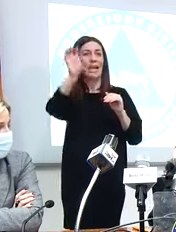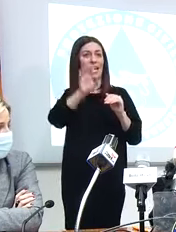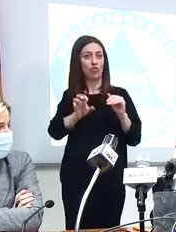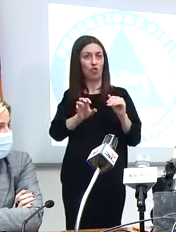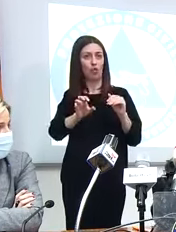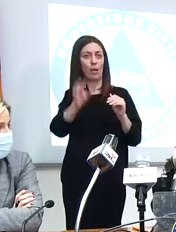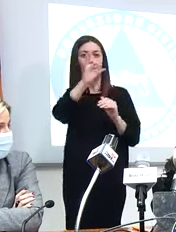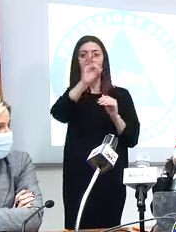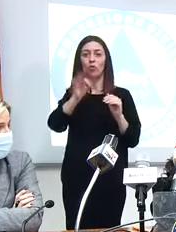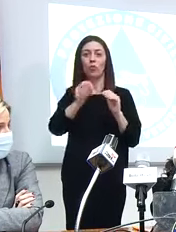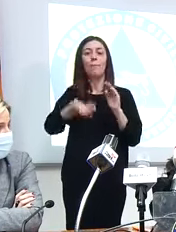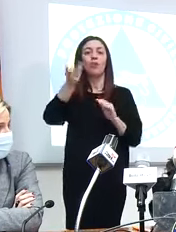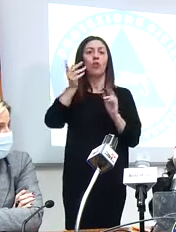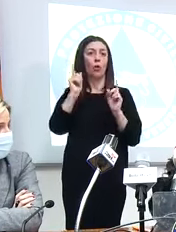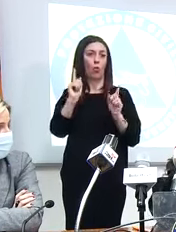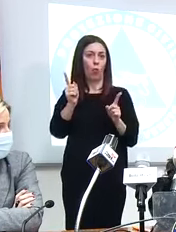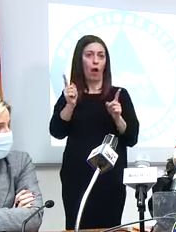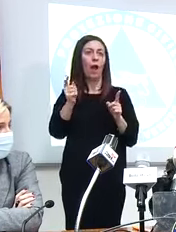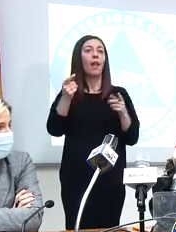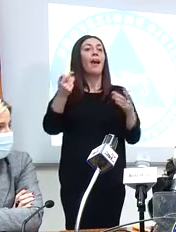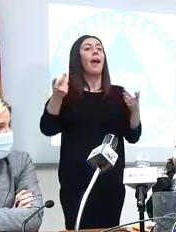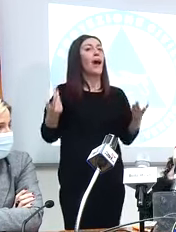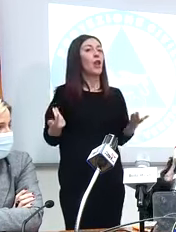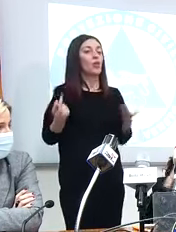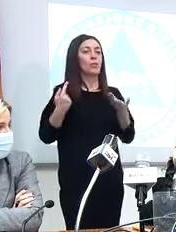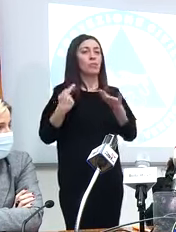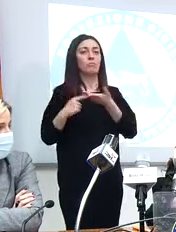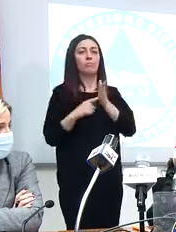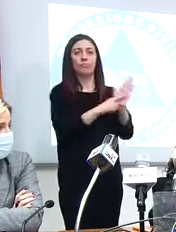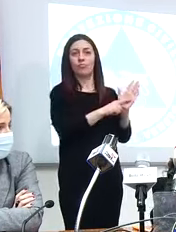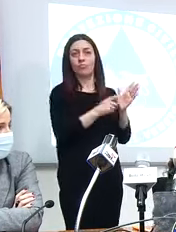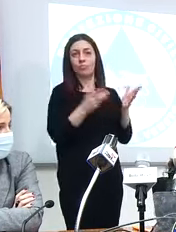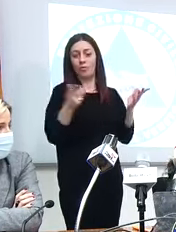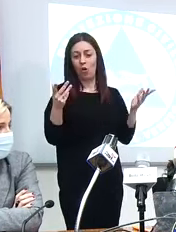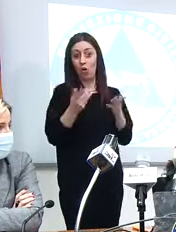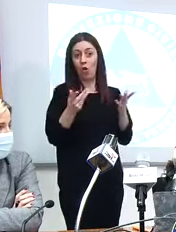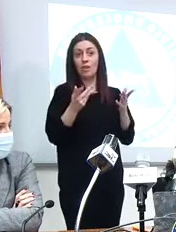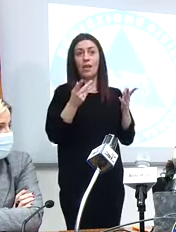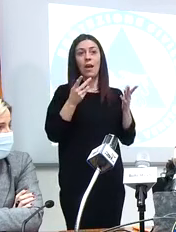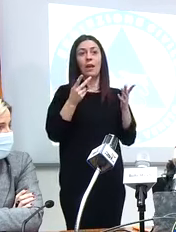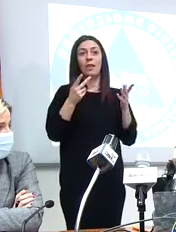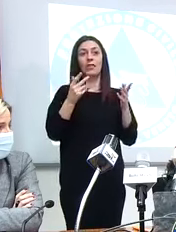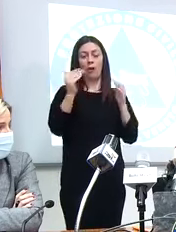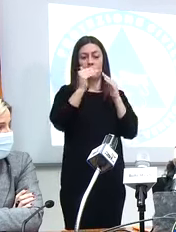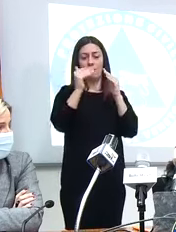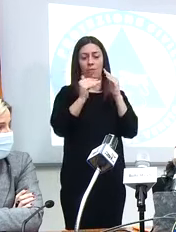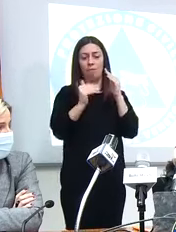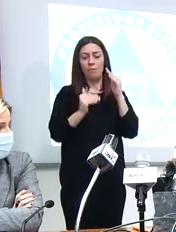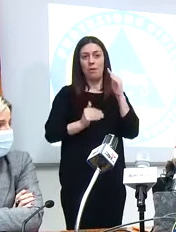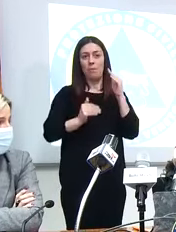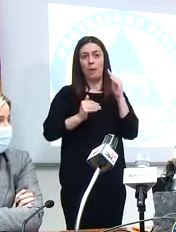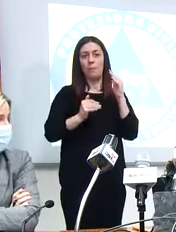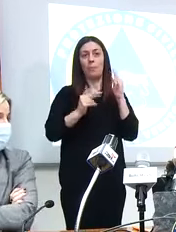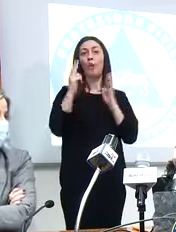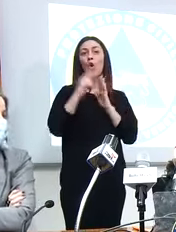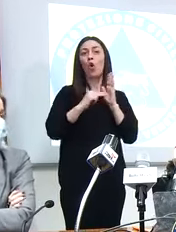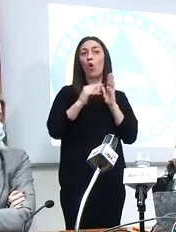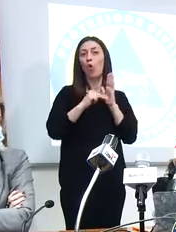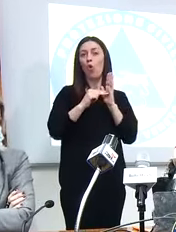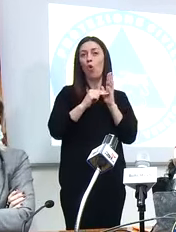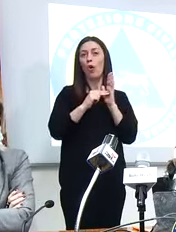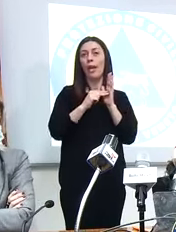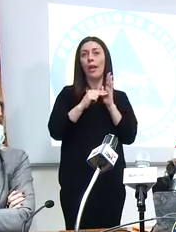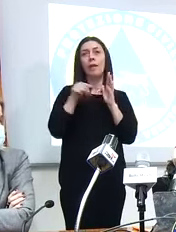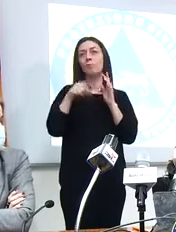scala, che andava dal colore più tenue a quello più marcato, Il Veneto in quel momento aveva un'incidenza